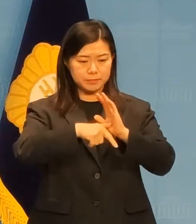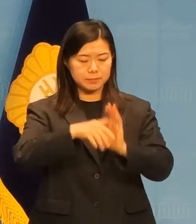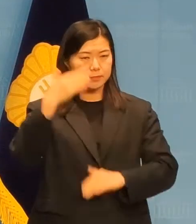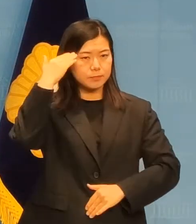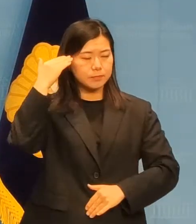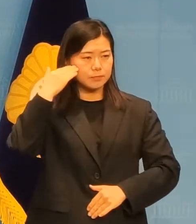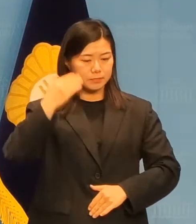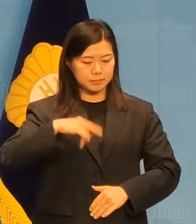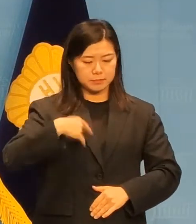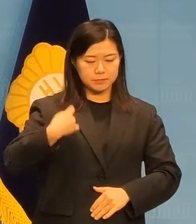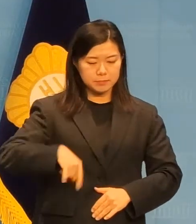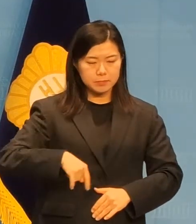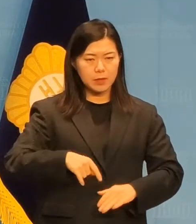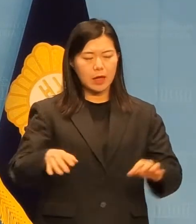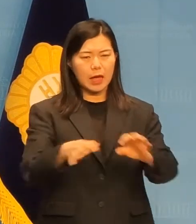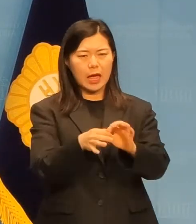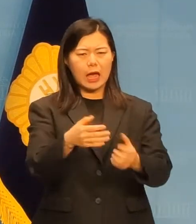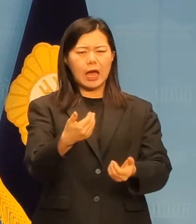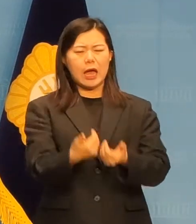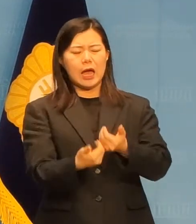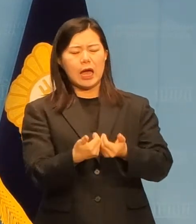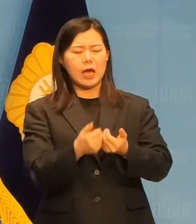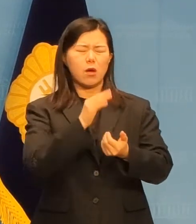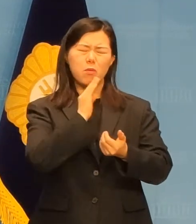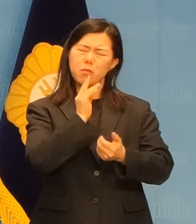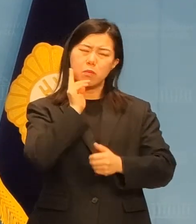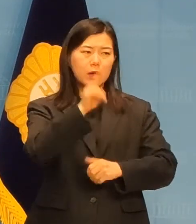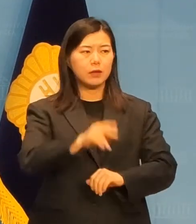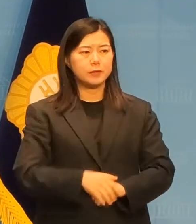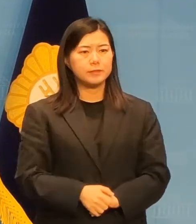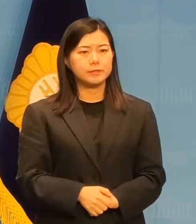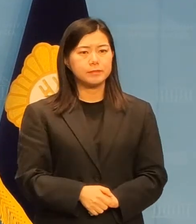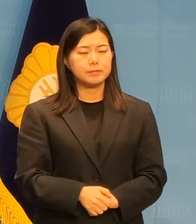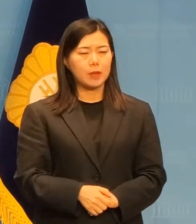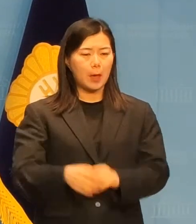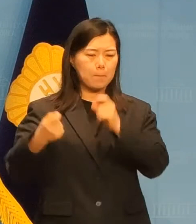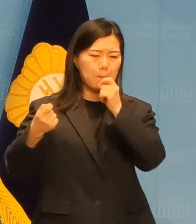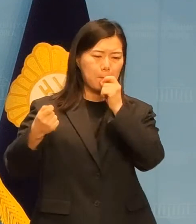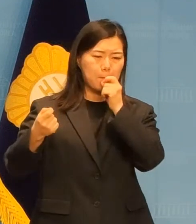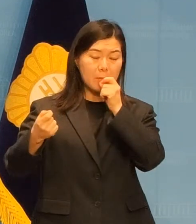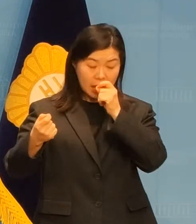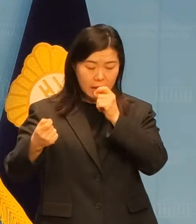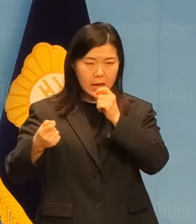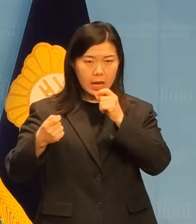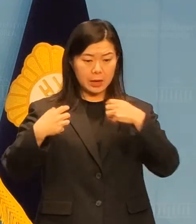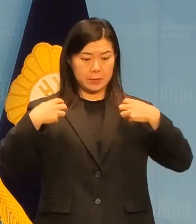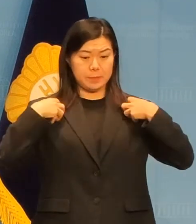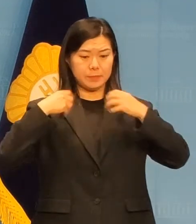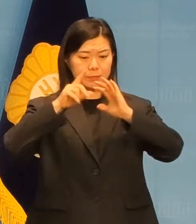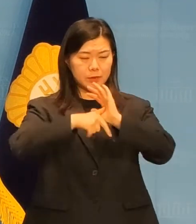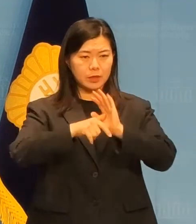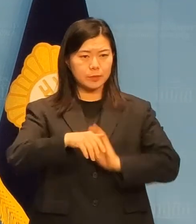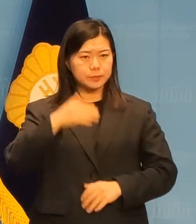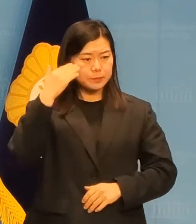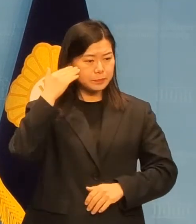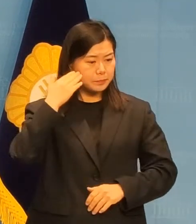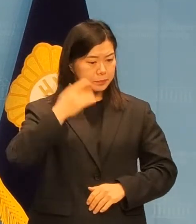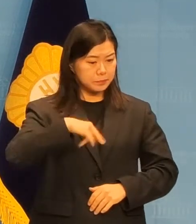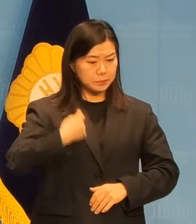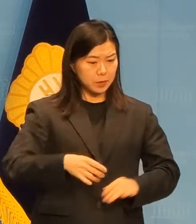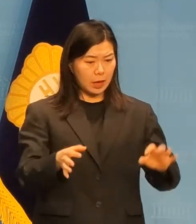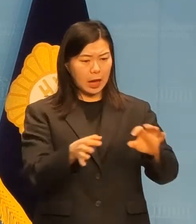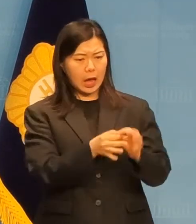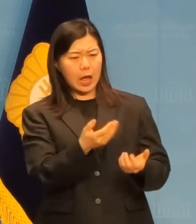관계의 악화는 상상을 초월했습니다. 보수 정권이 들어섰을 때 한중 관계의 악화는